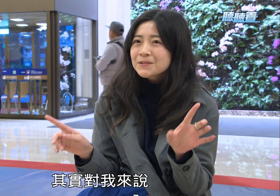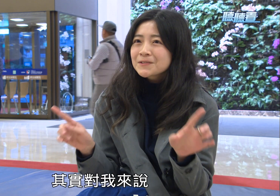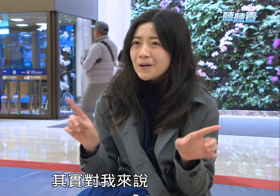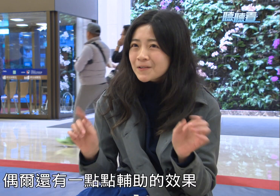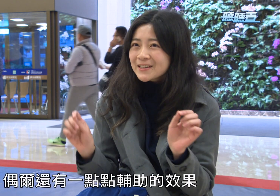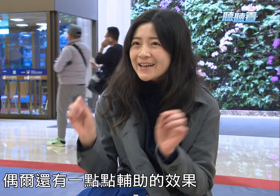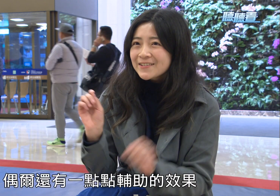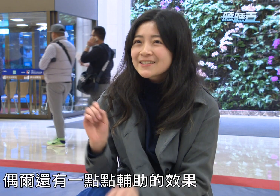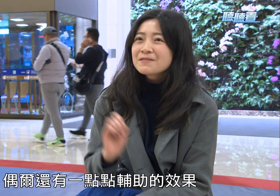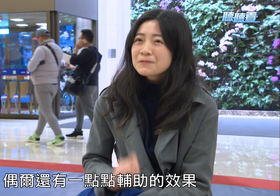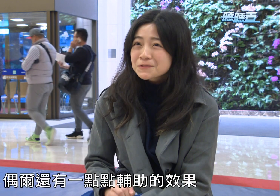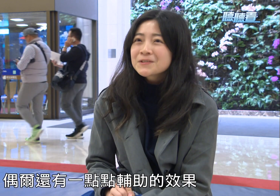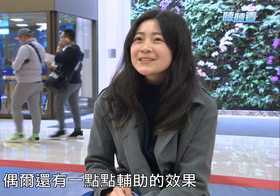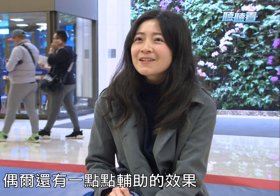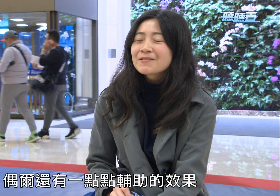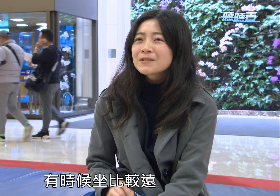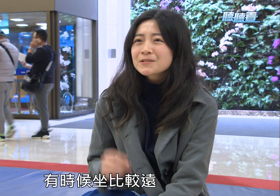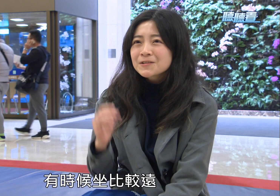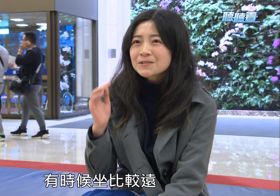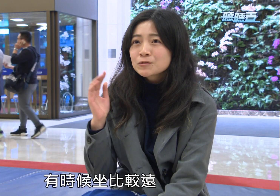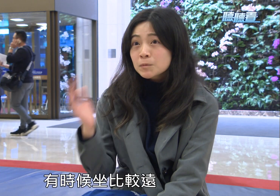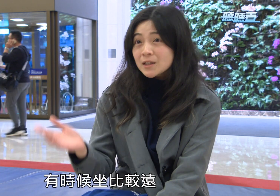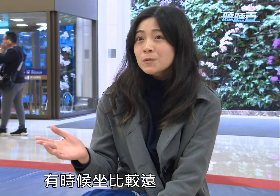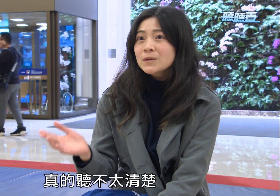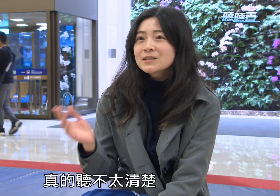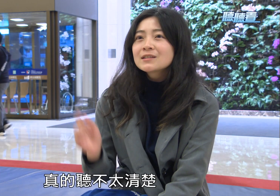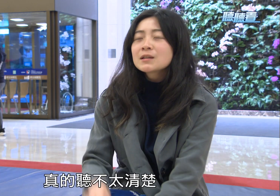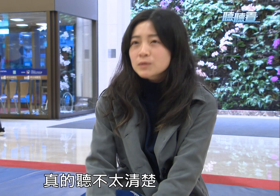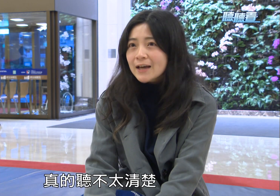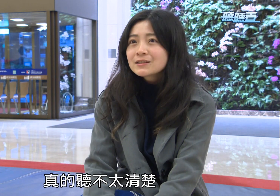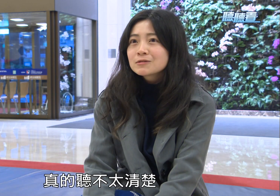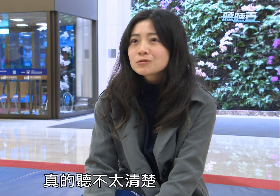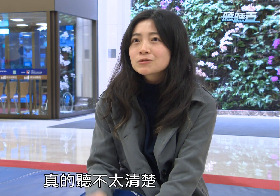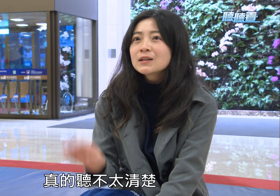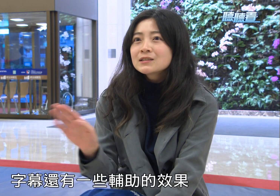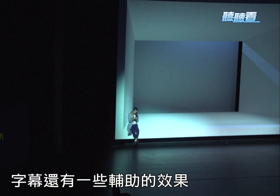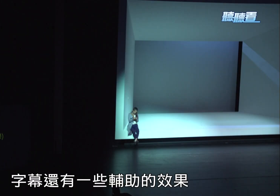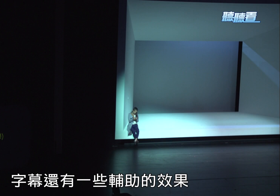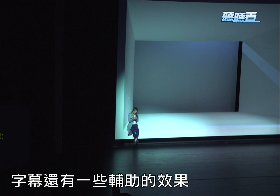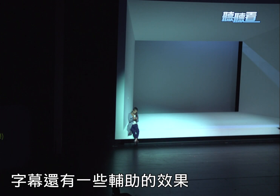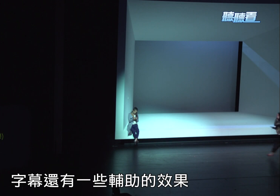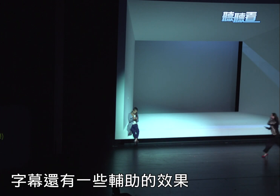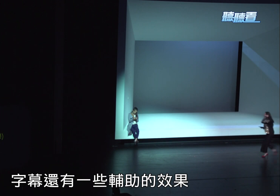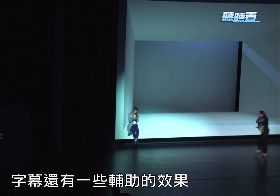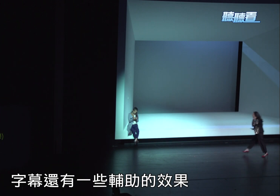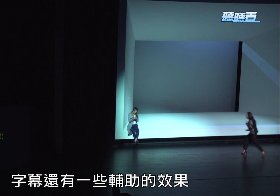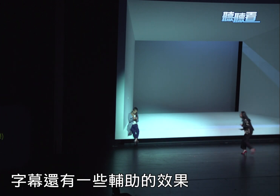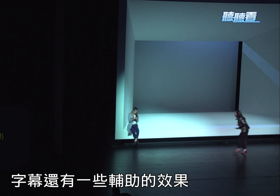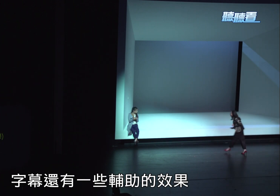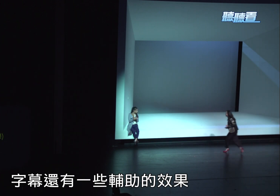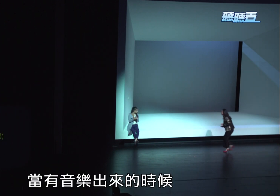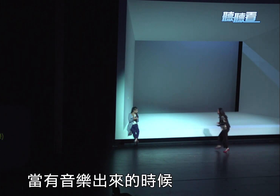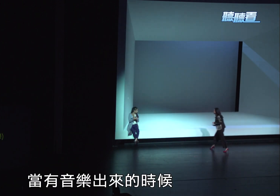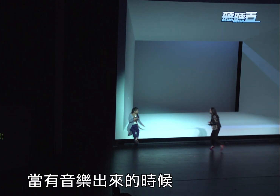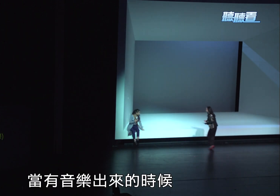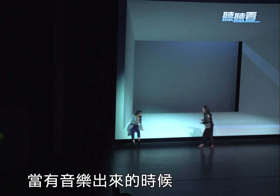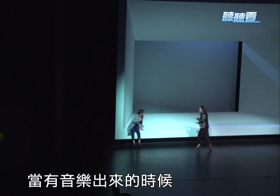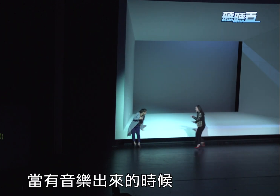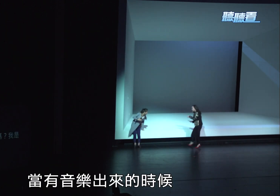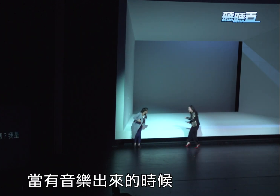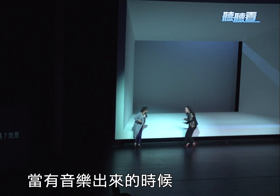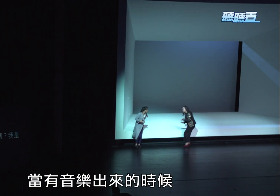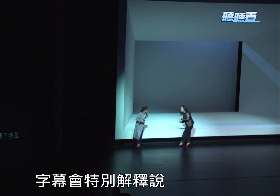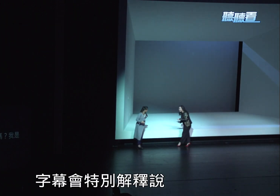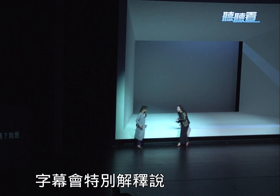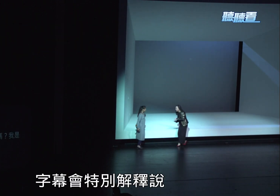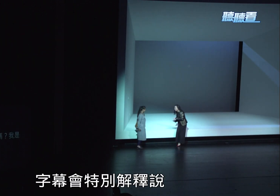实对我来说，偶尔还有一点点辅助的效果。有时候坐比较远，真的听不太清楚，字幕还有一些辅助的效果。当有音乐出